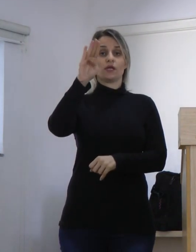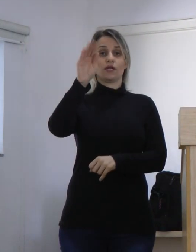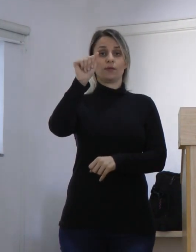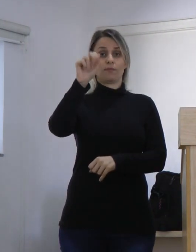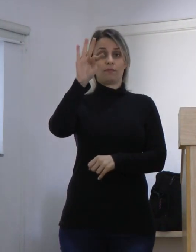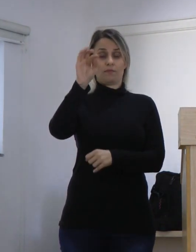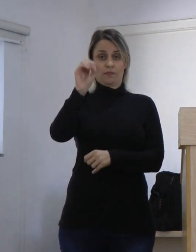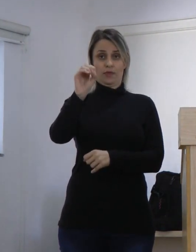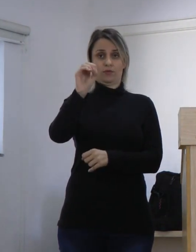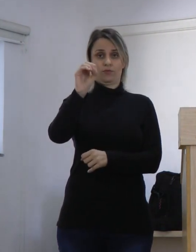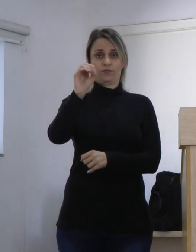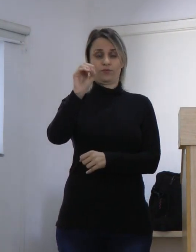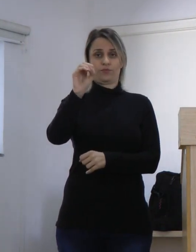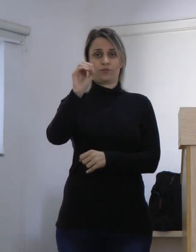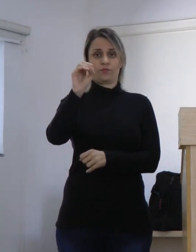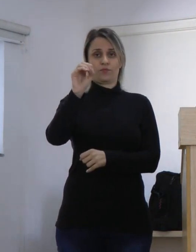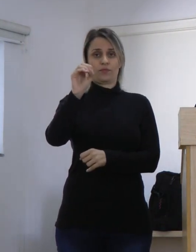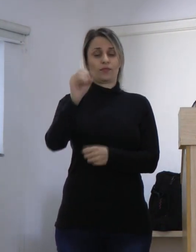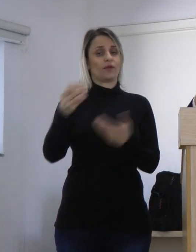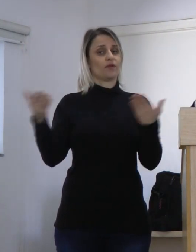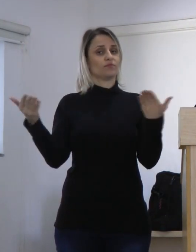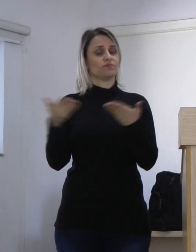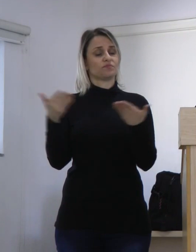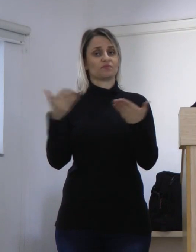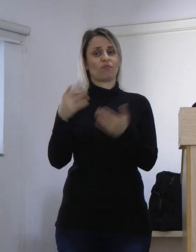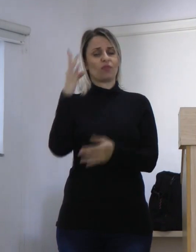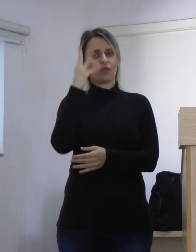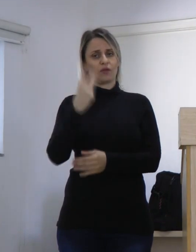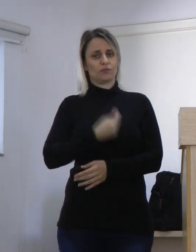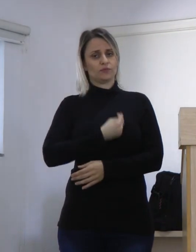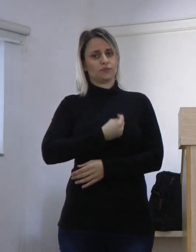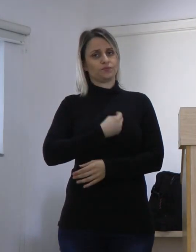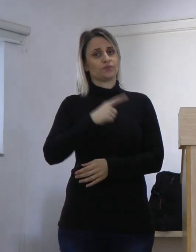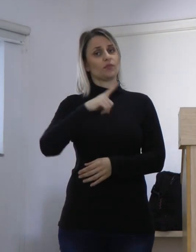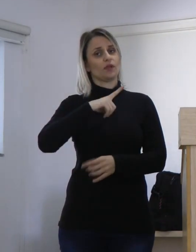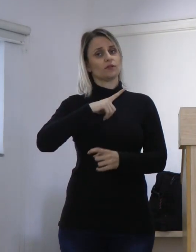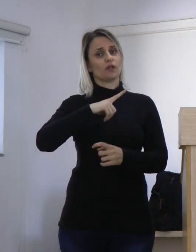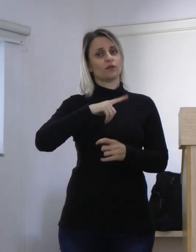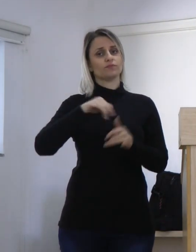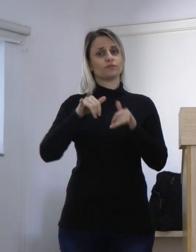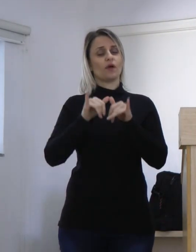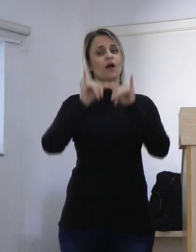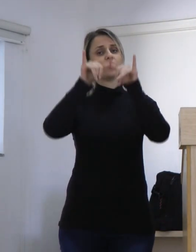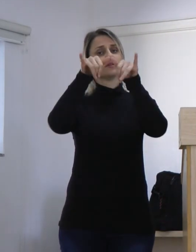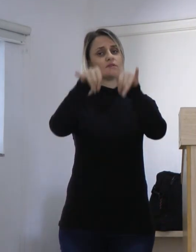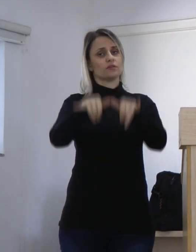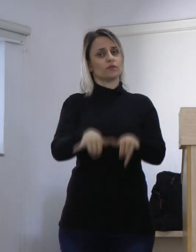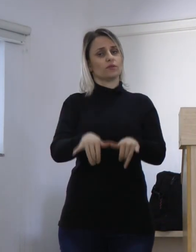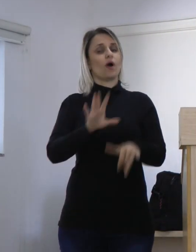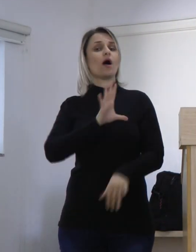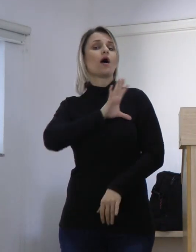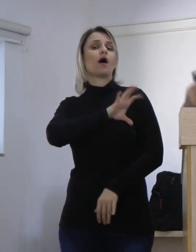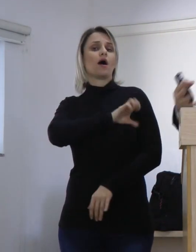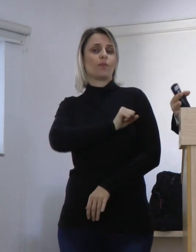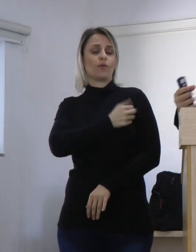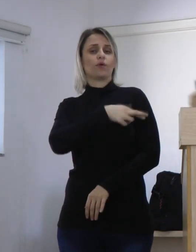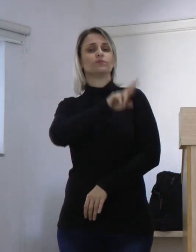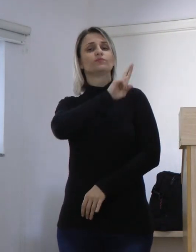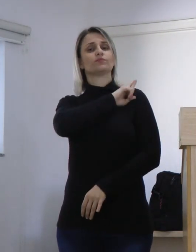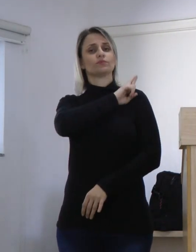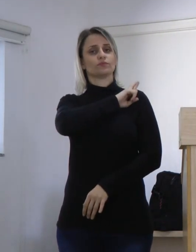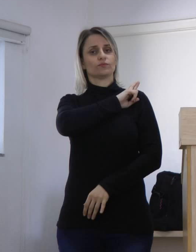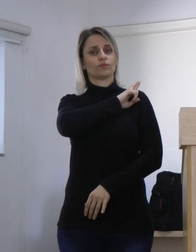religiões e doutrinas, e na doutrina espírita a sexualidade com amor e com responsabilidade. Palestrante pode